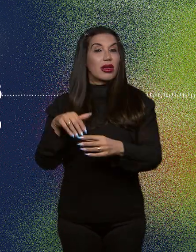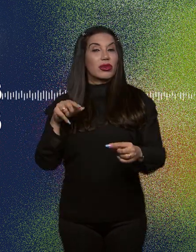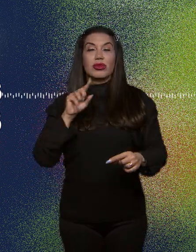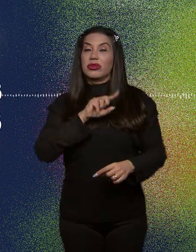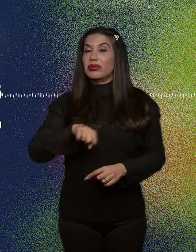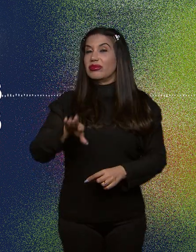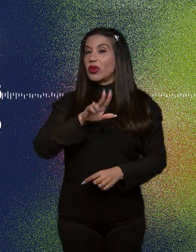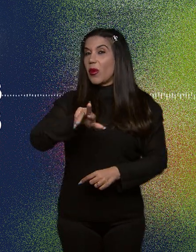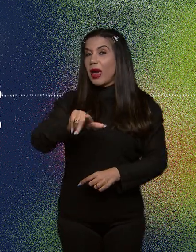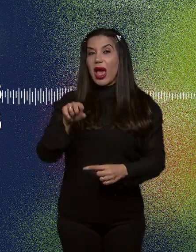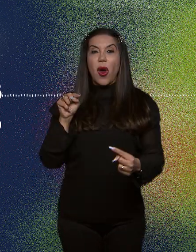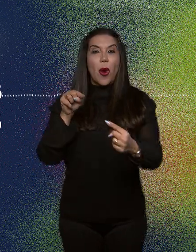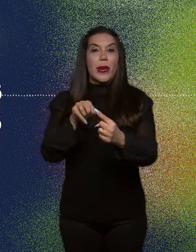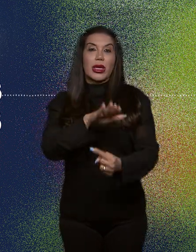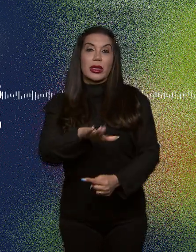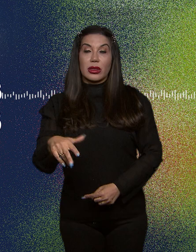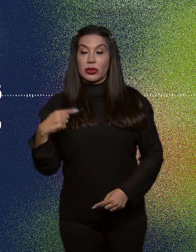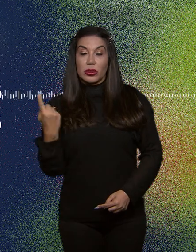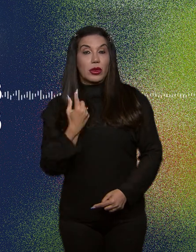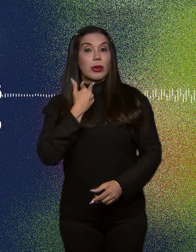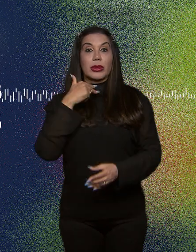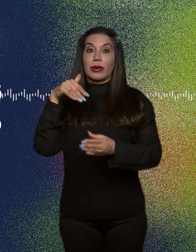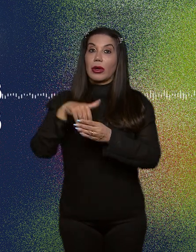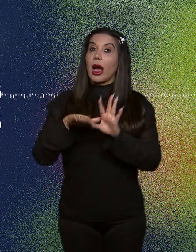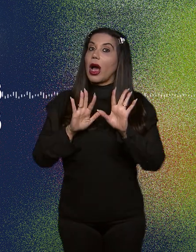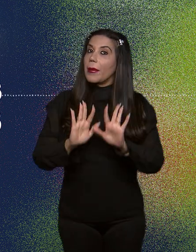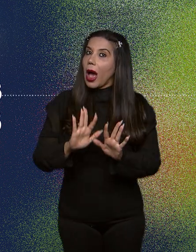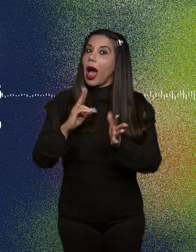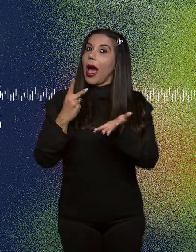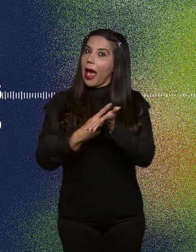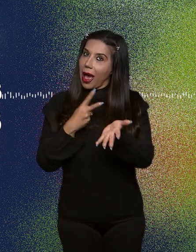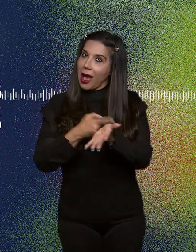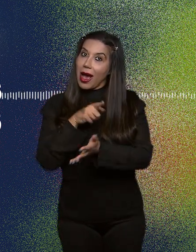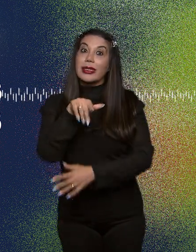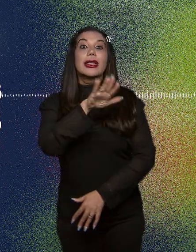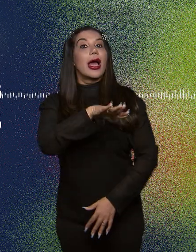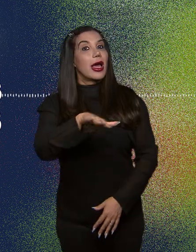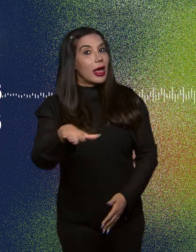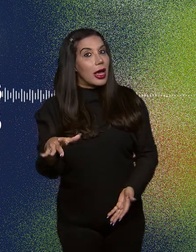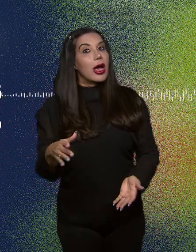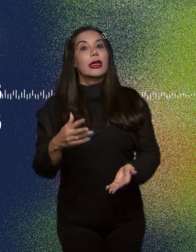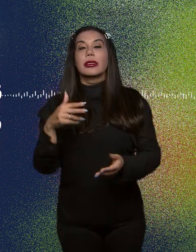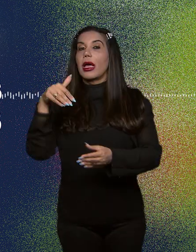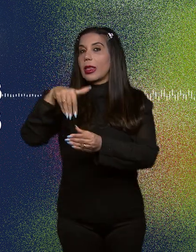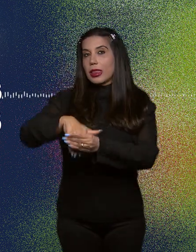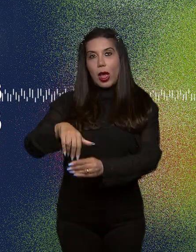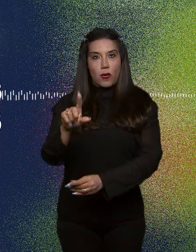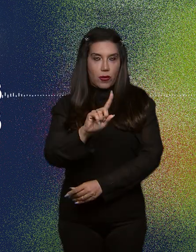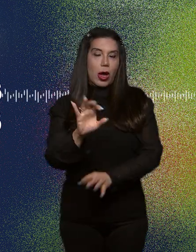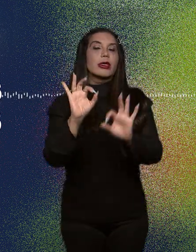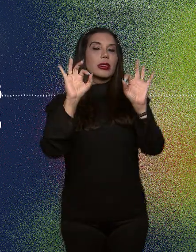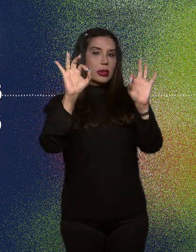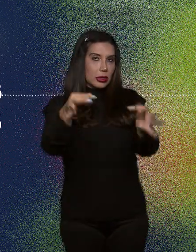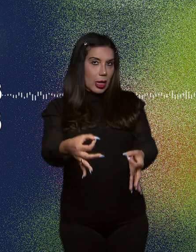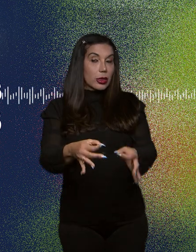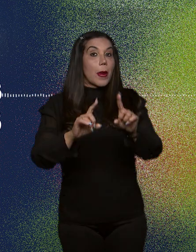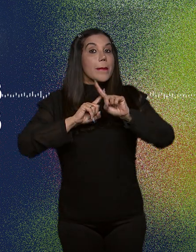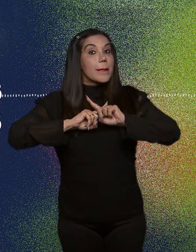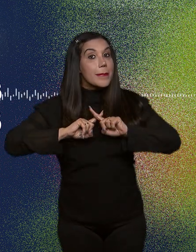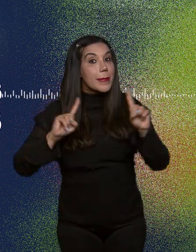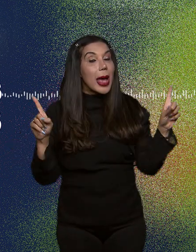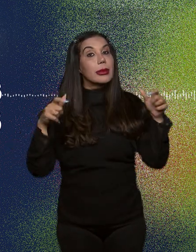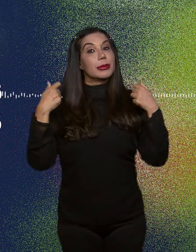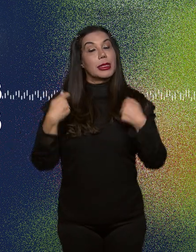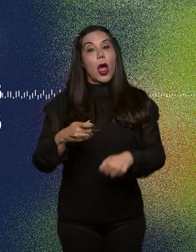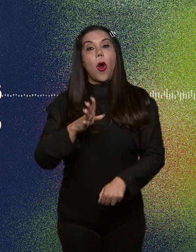crianças. E a gente nem pode votar. Aí é que você se engana, Madu. Criança realmente não vota nas eleições municipais, mas